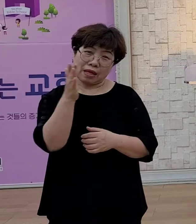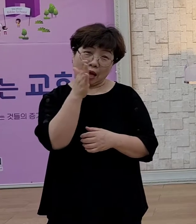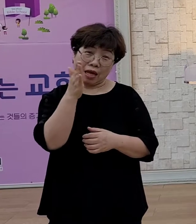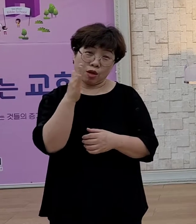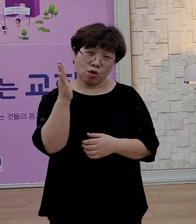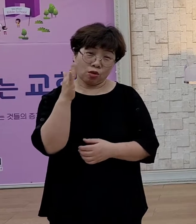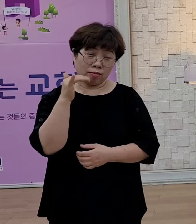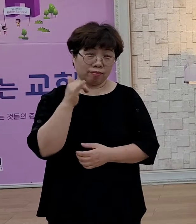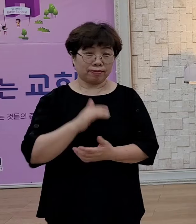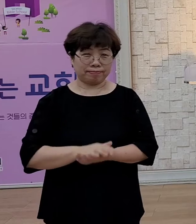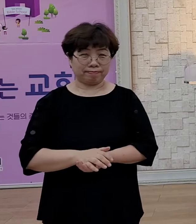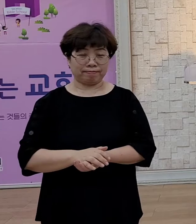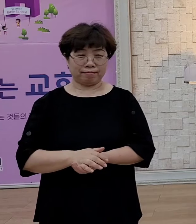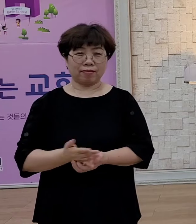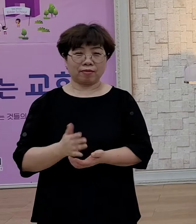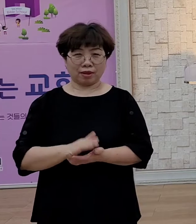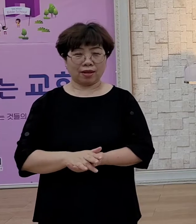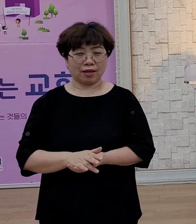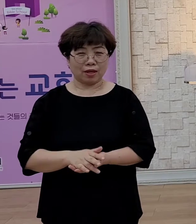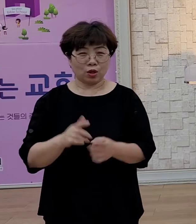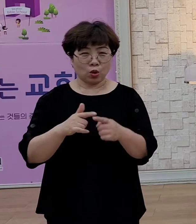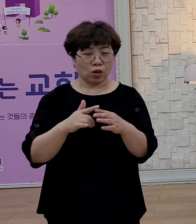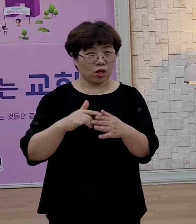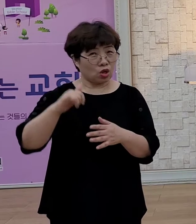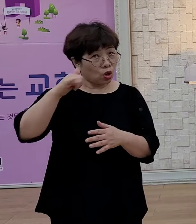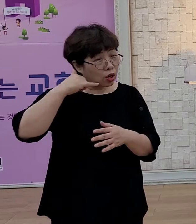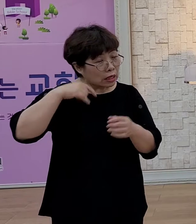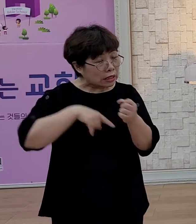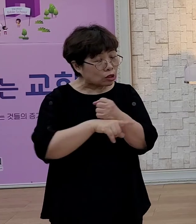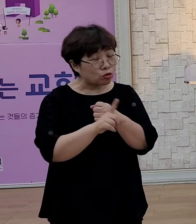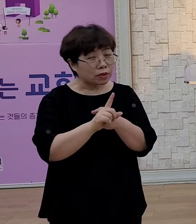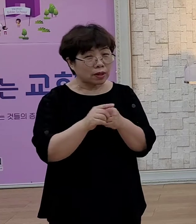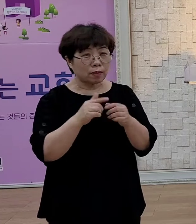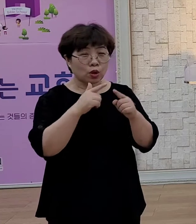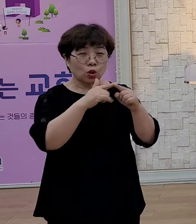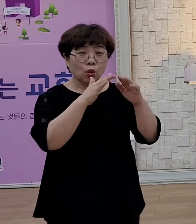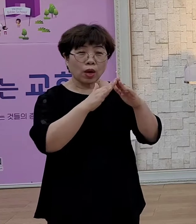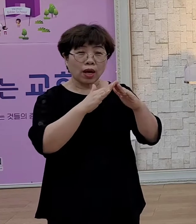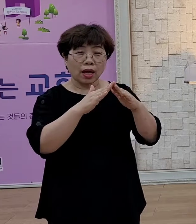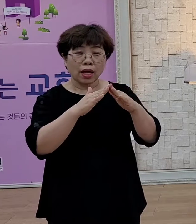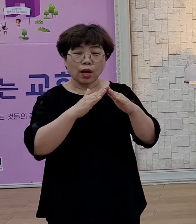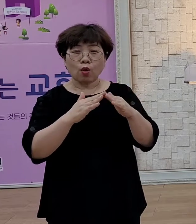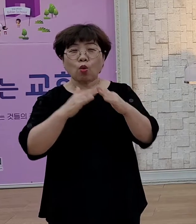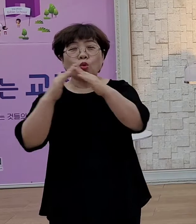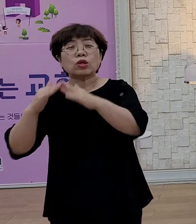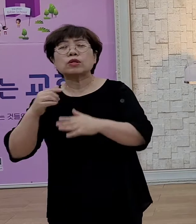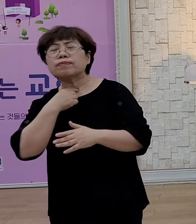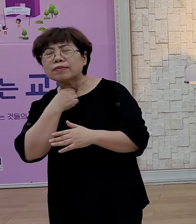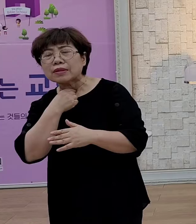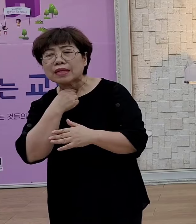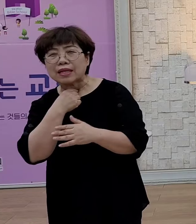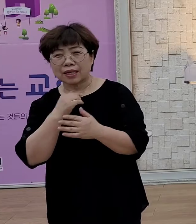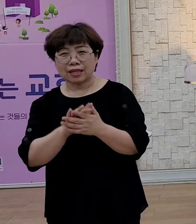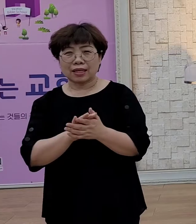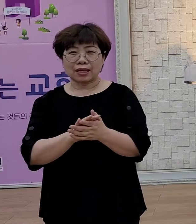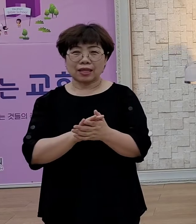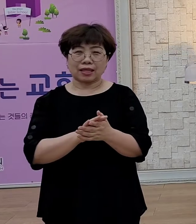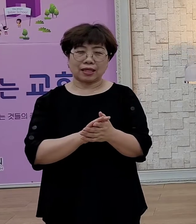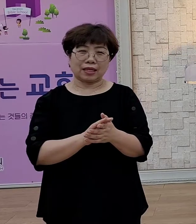그분이 전화를 했는데 왜 했냐면 교회를 옮기고 싶대요. 저기 범어에 사는데